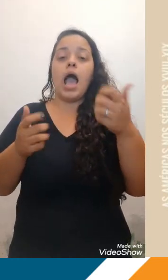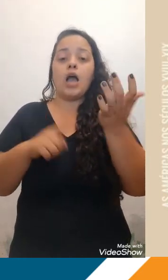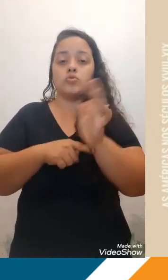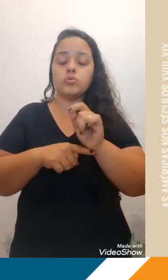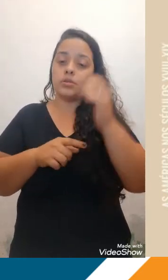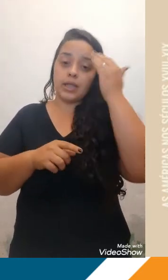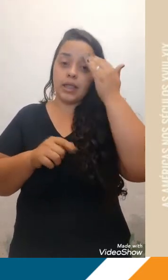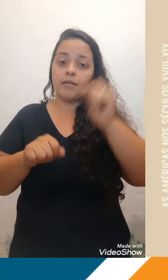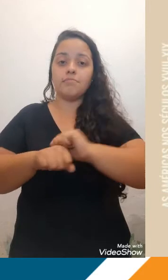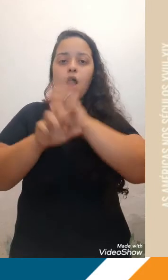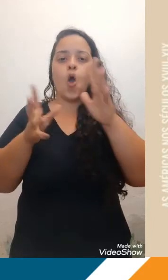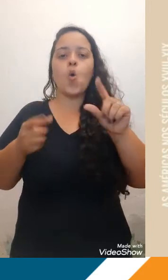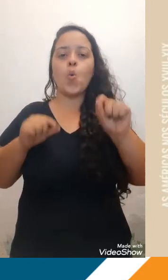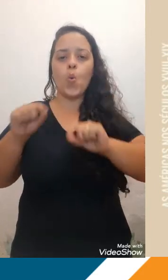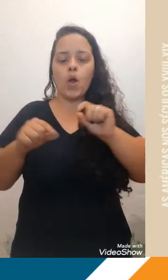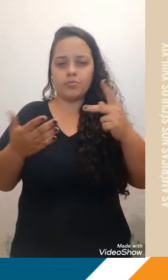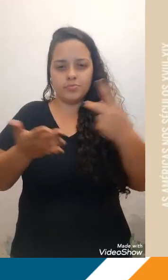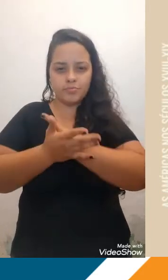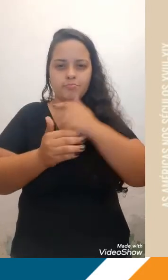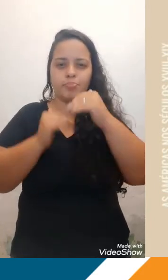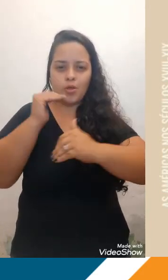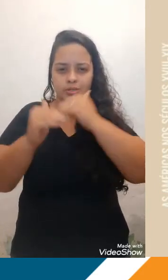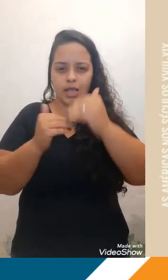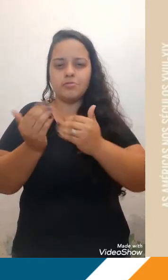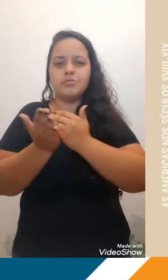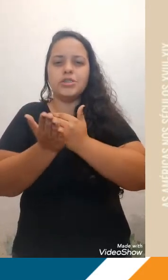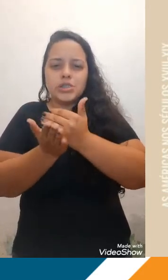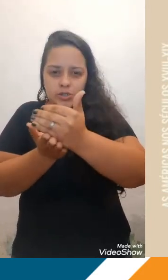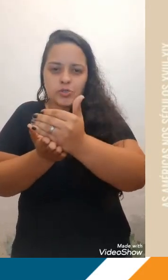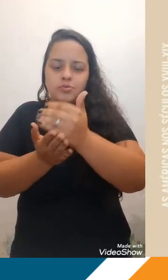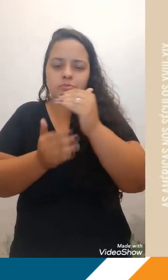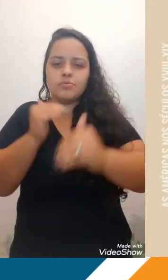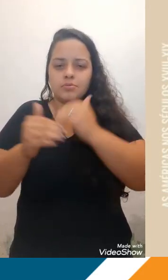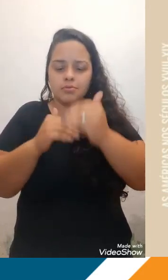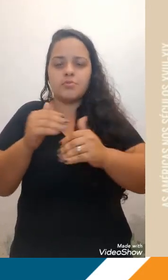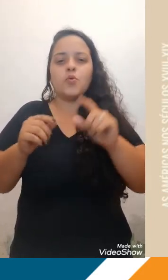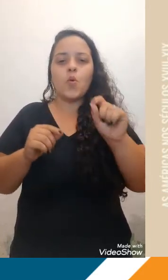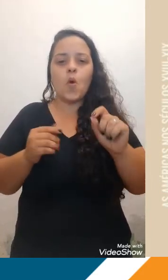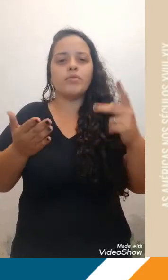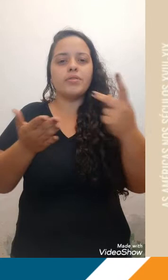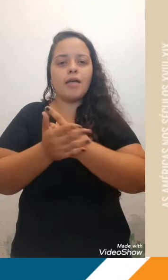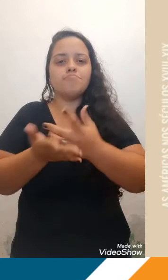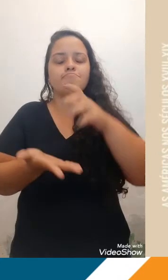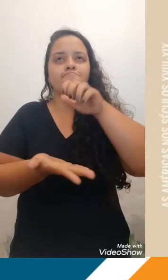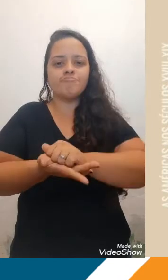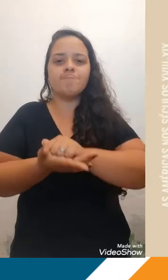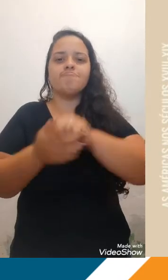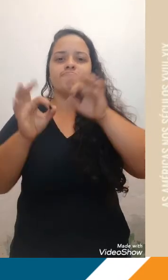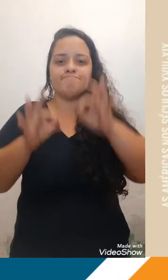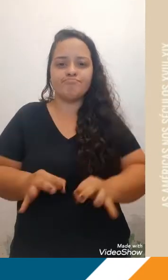os desdobramentos e os processos, o início dos processos que vão levar à